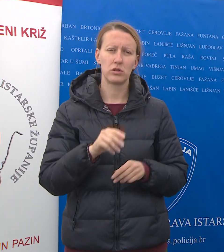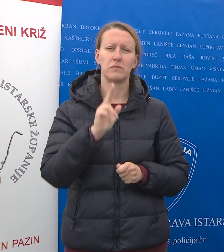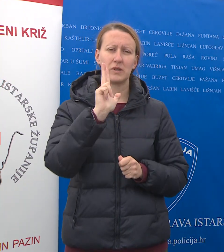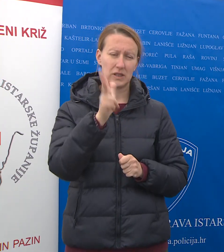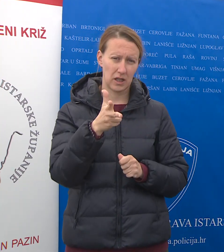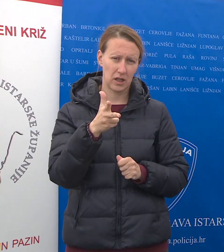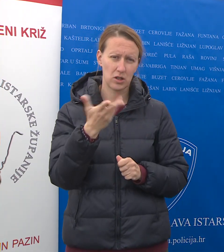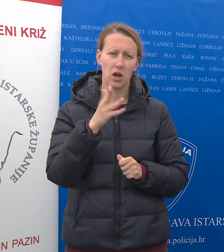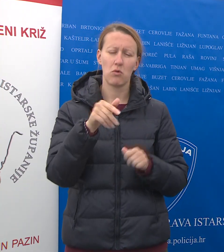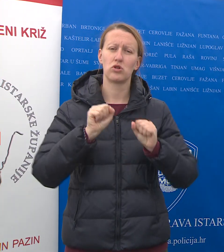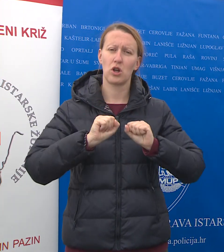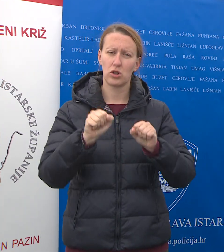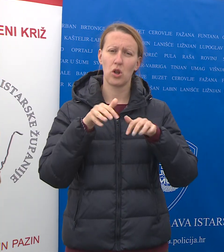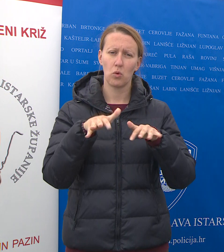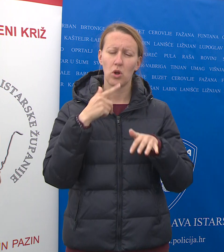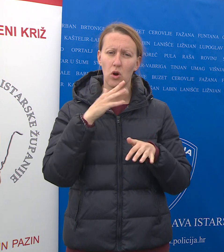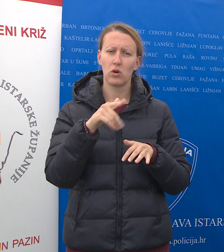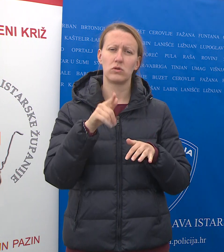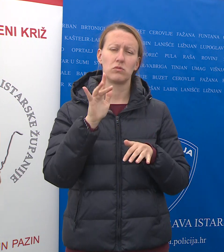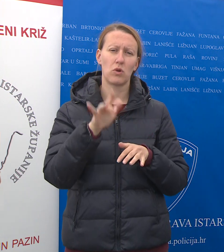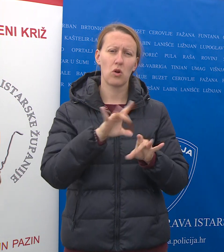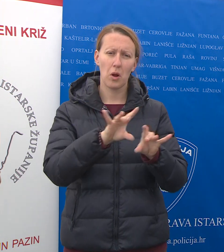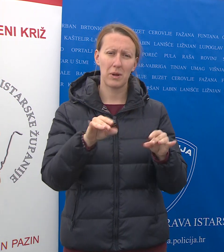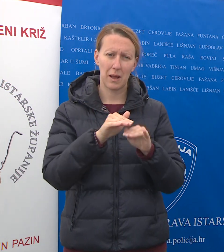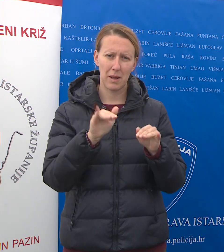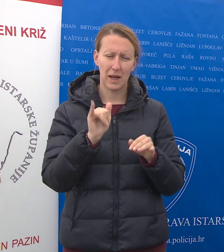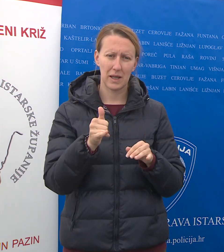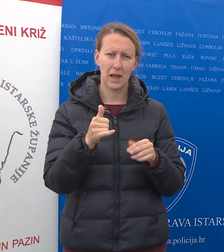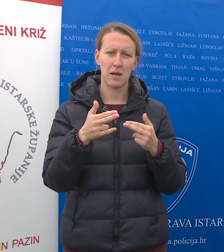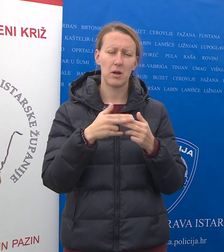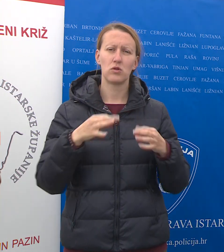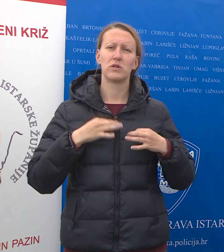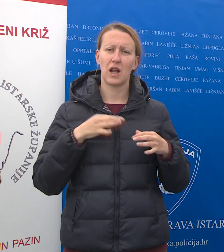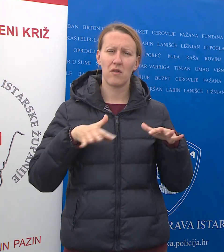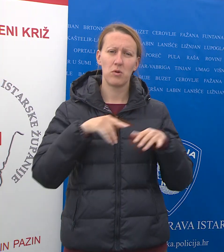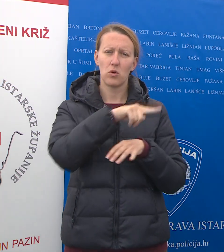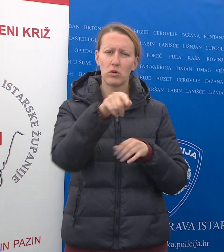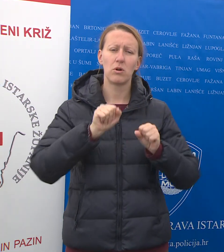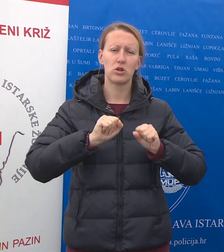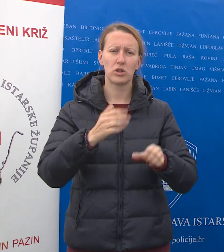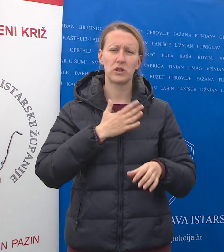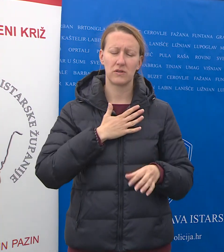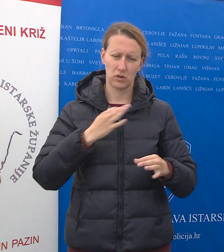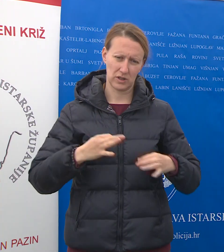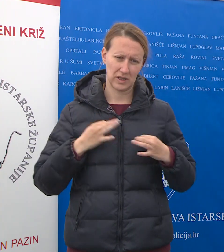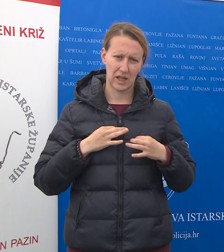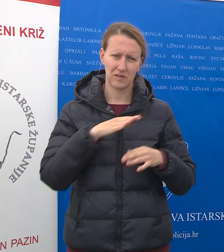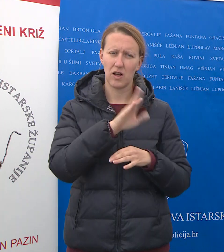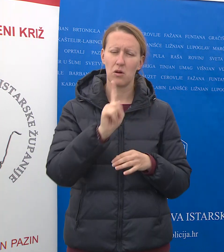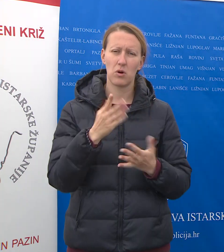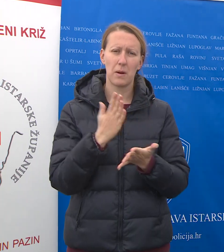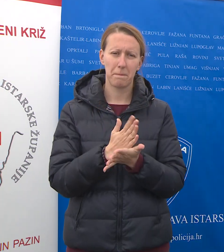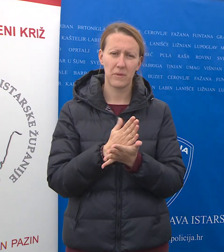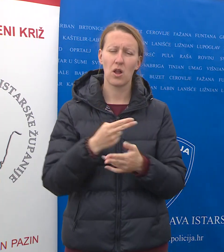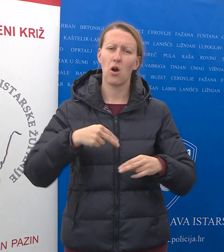ljudi mogu štititi i koje su protuepidemijske mjere je među zdravim ljudima da štite vlastito zdravlje. Svako mora